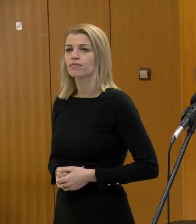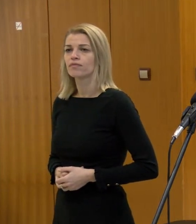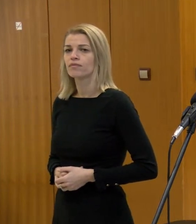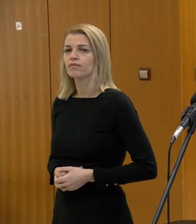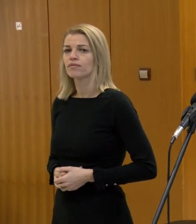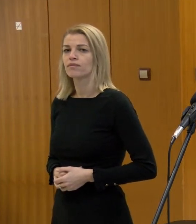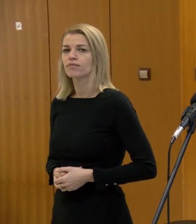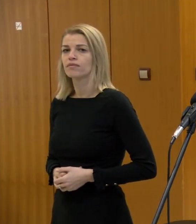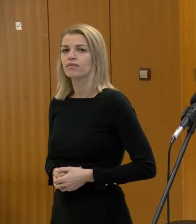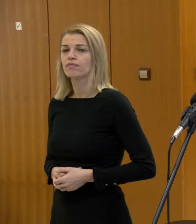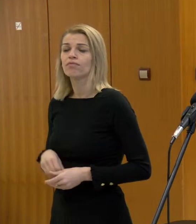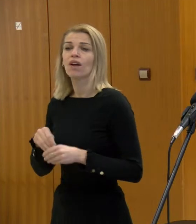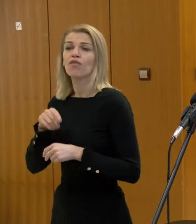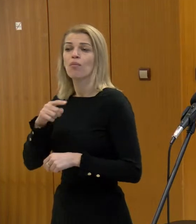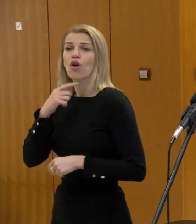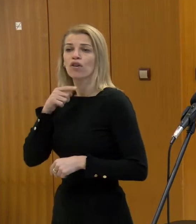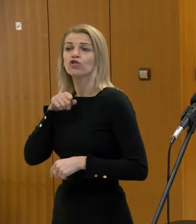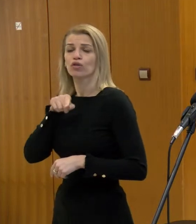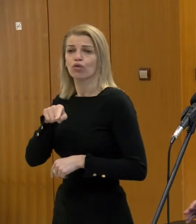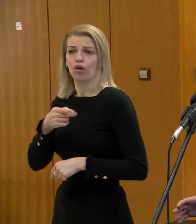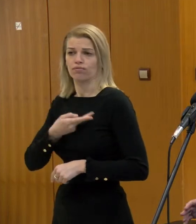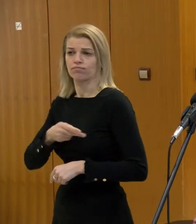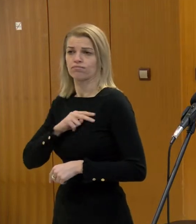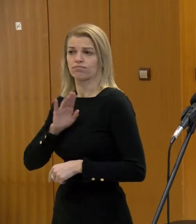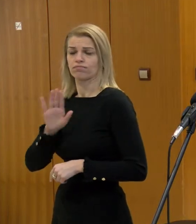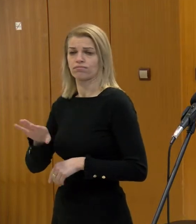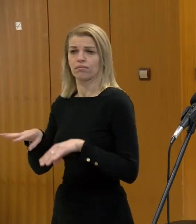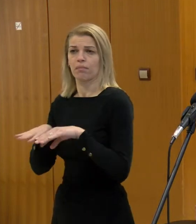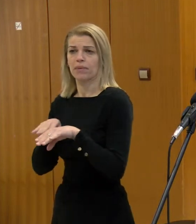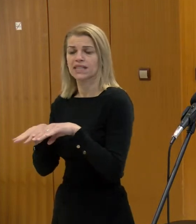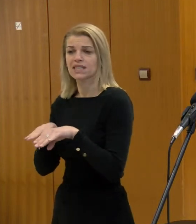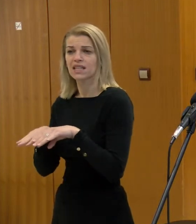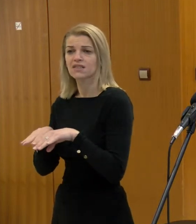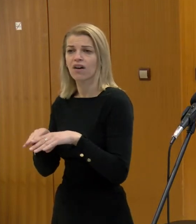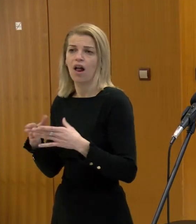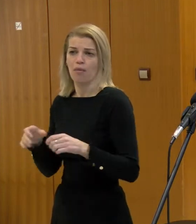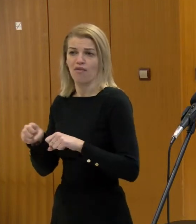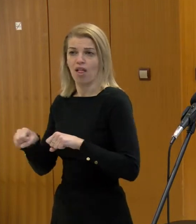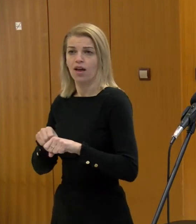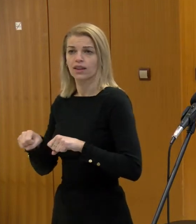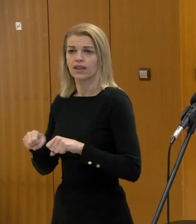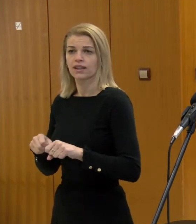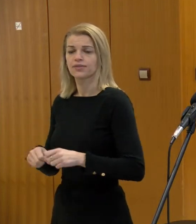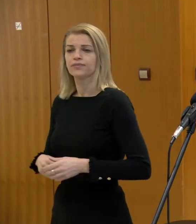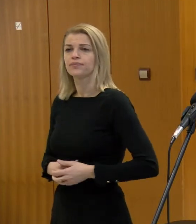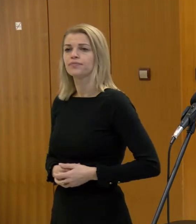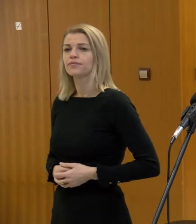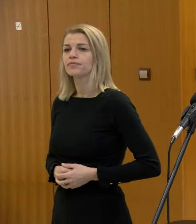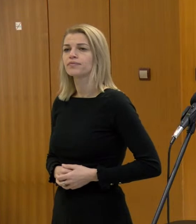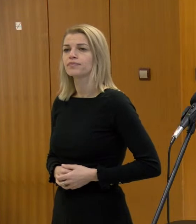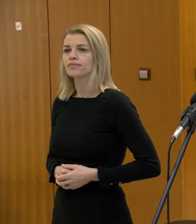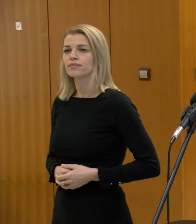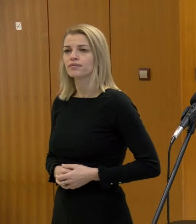ktorí tvrdia, že jednoducho toto je kompetencia v podstate ministerstva, respektíve teda vlády,